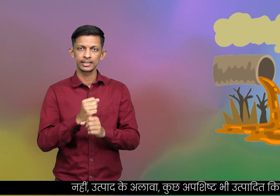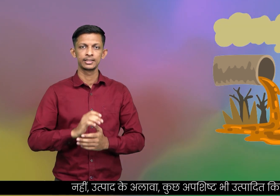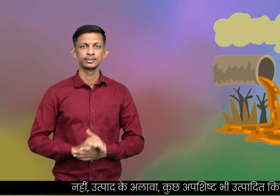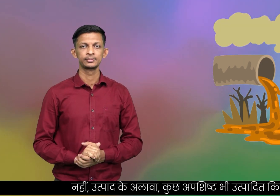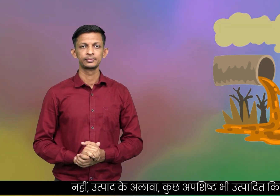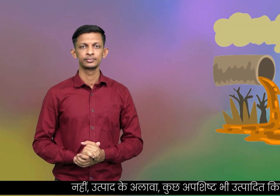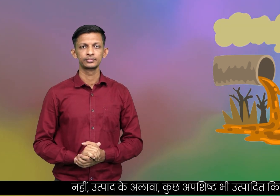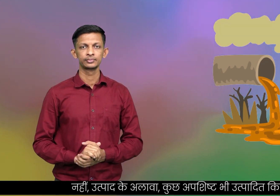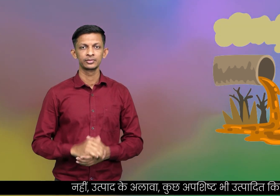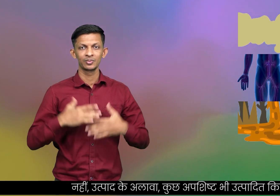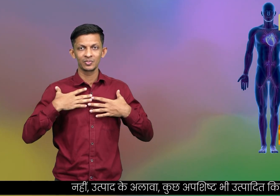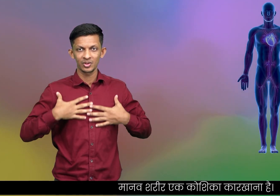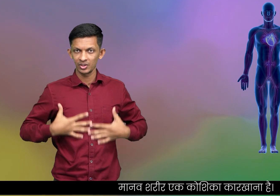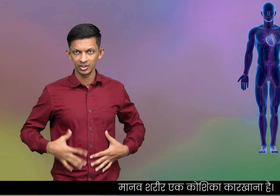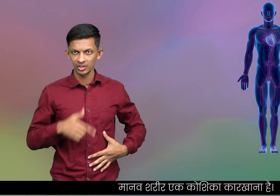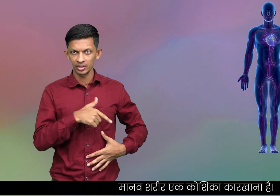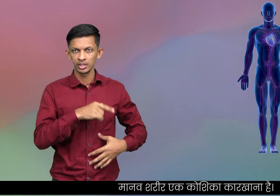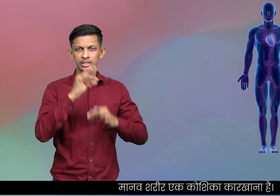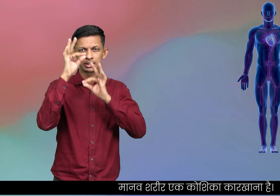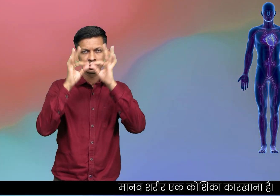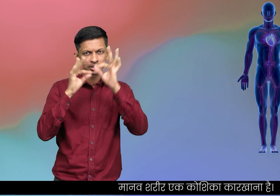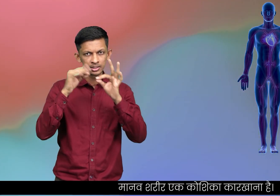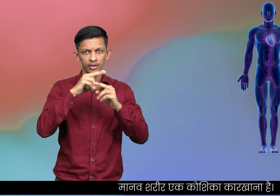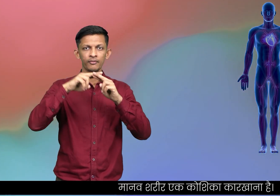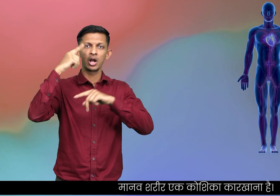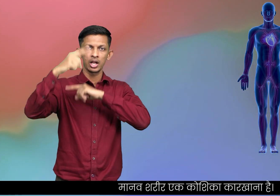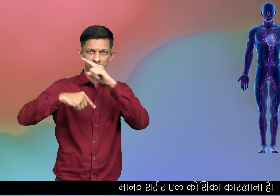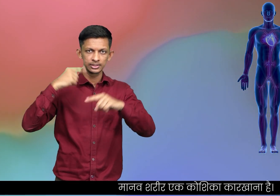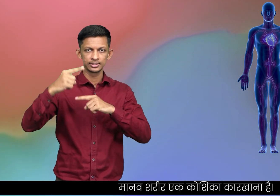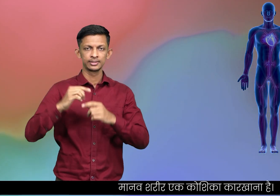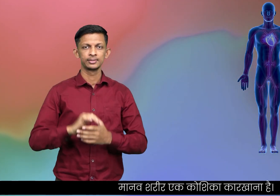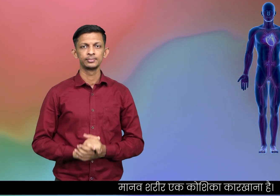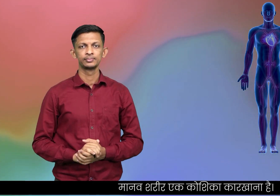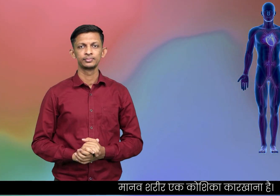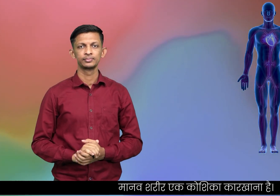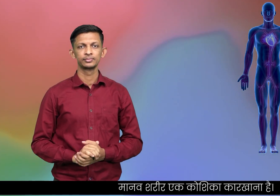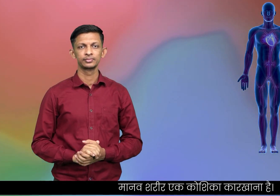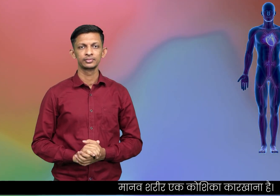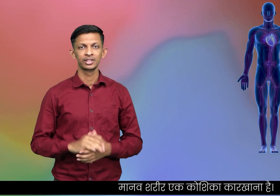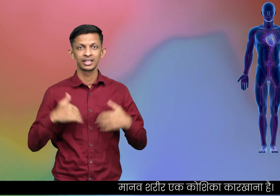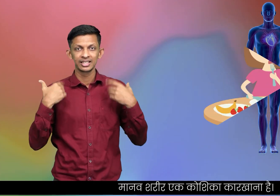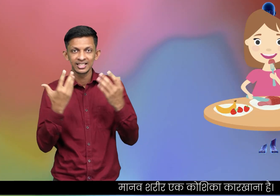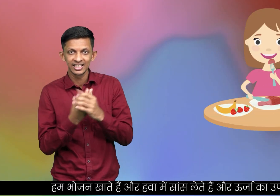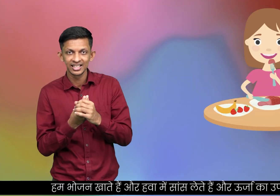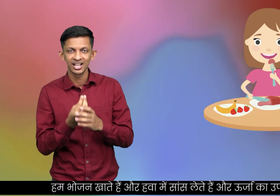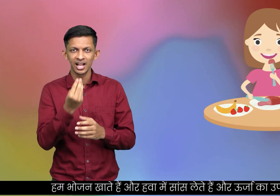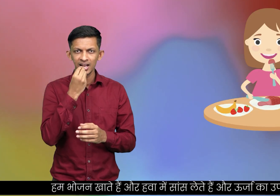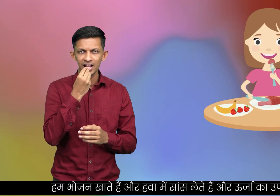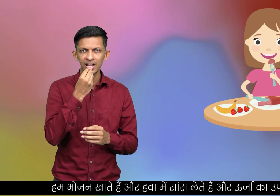है। मानव शरीर एक कोशिका कारखाना है। हम भोजन